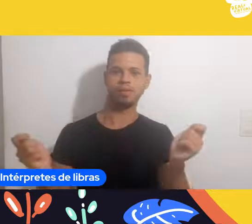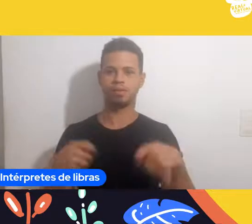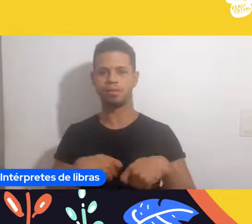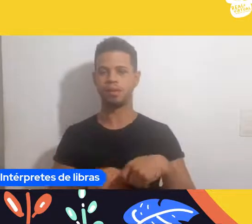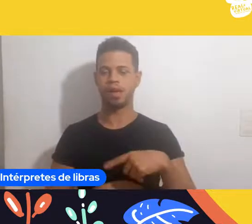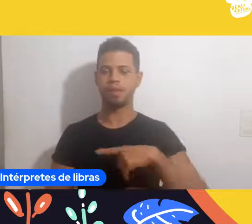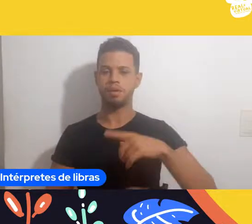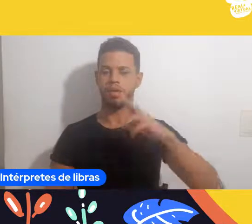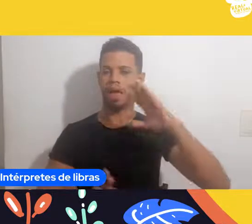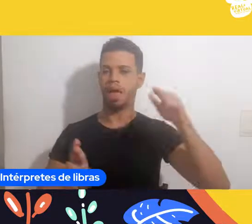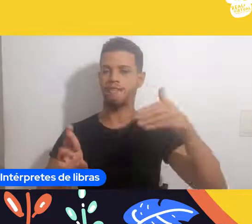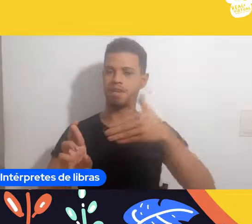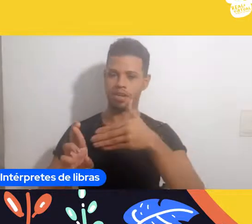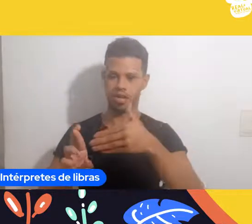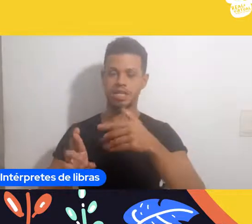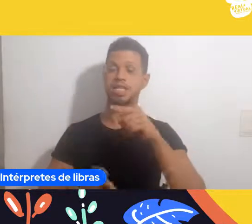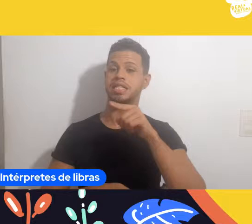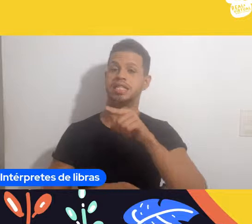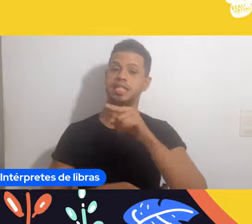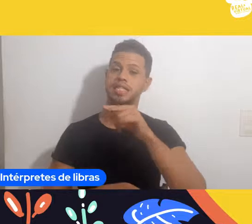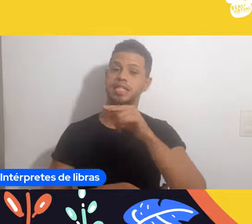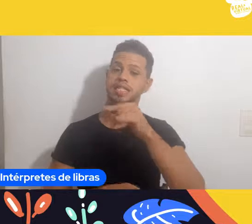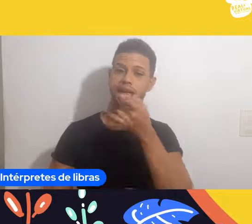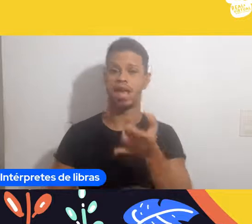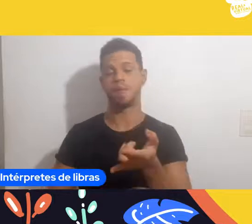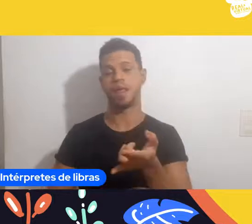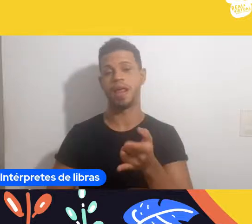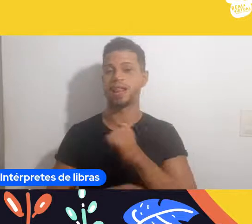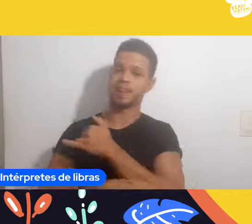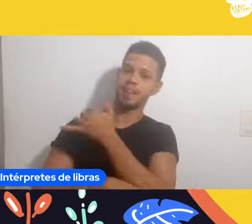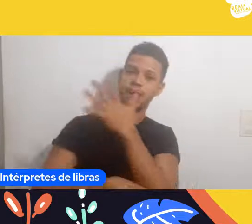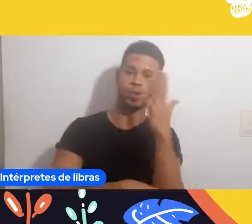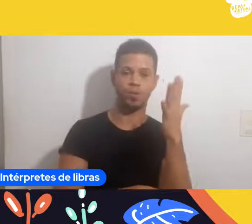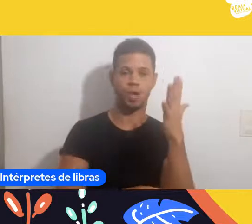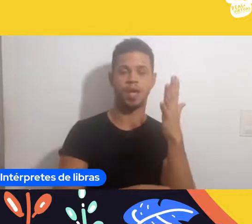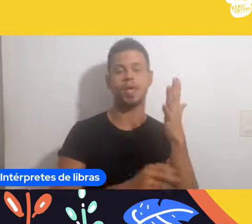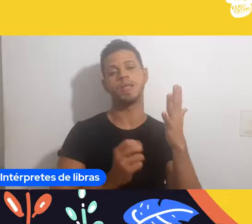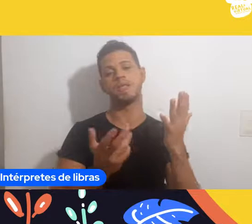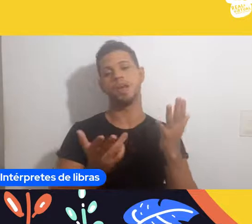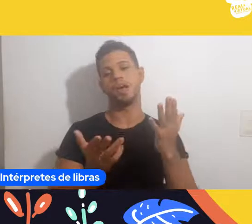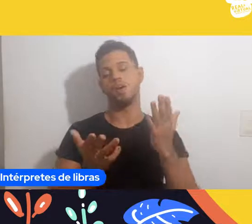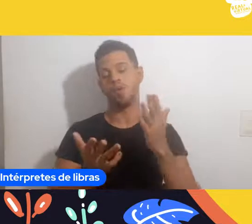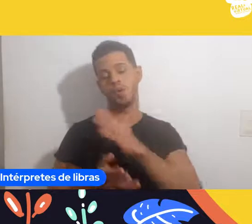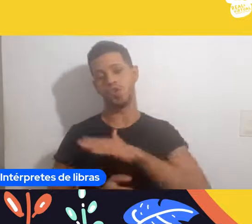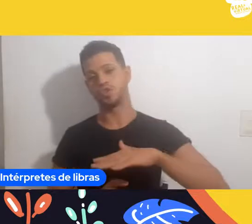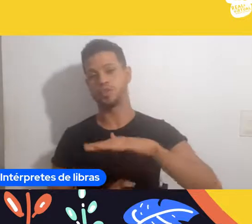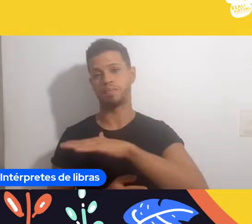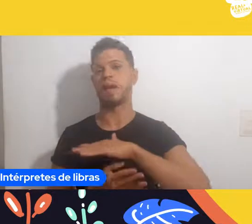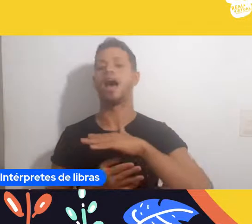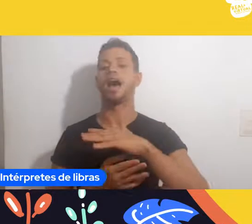referências, seja na natureza, seja num espaço com objetos